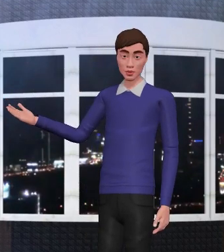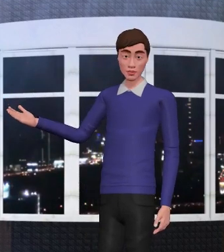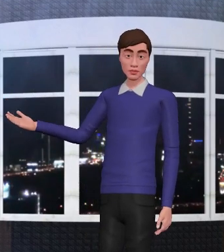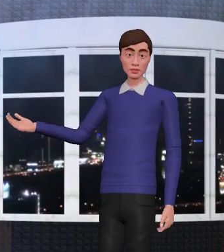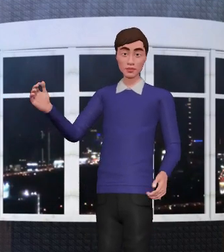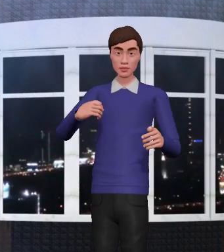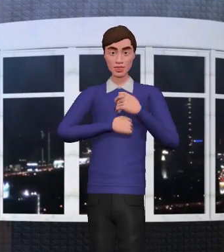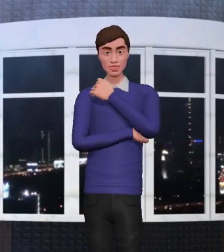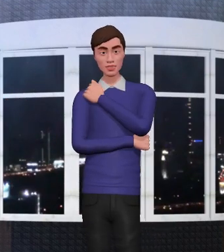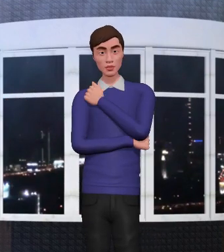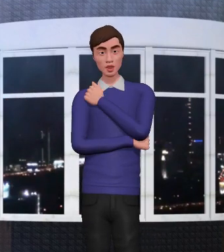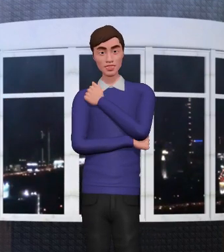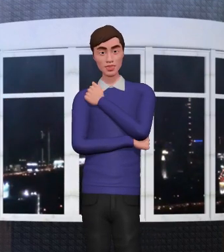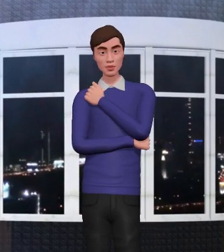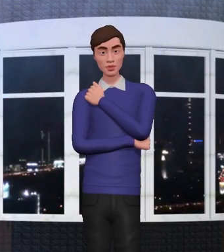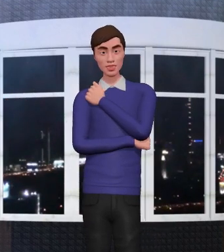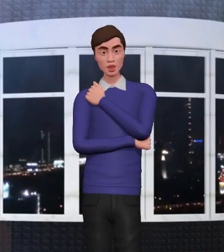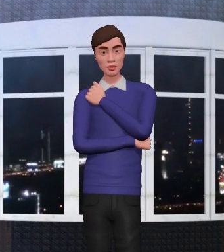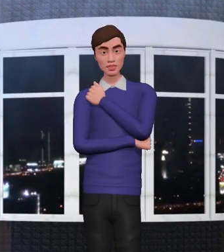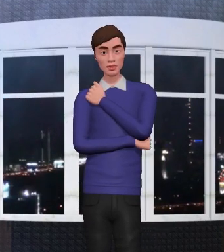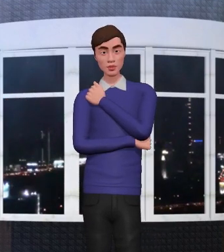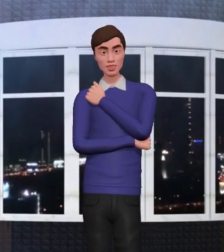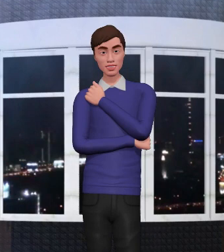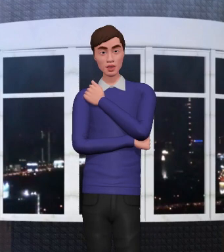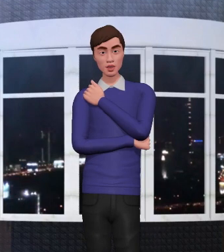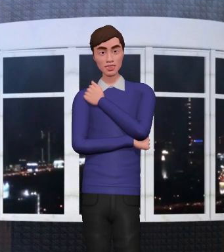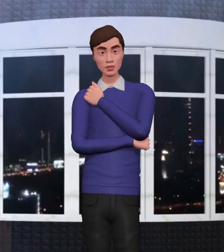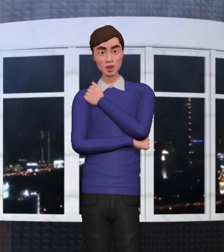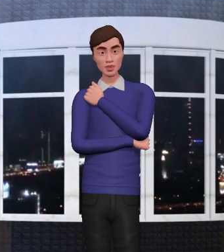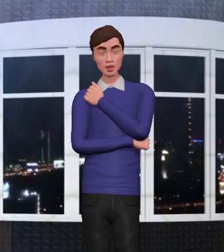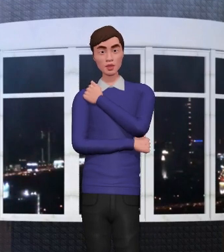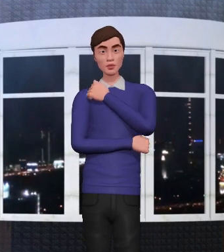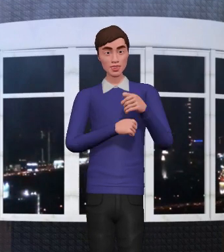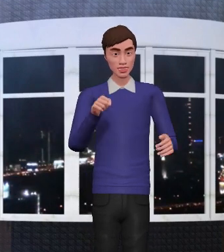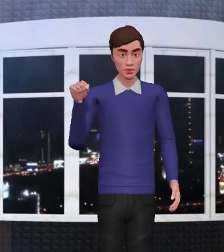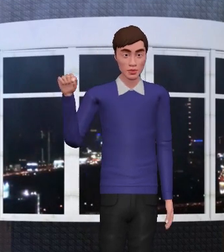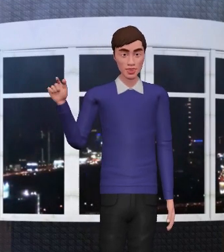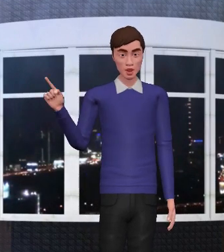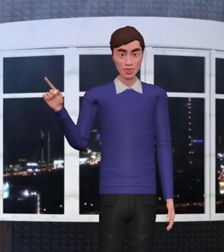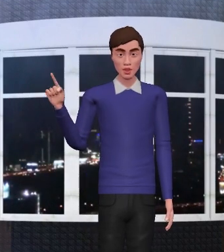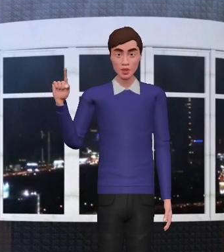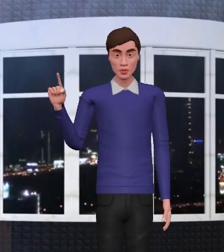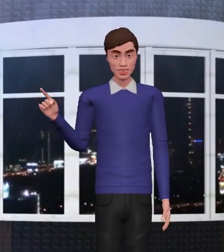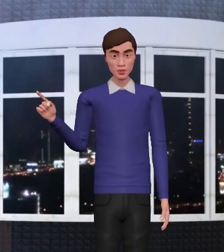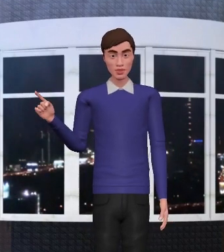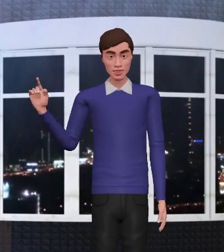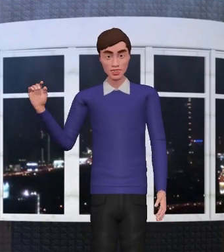в прямом эфире центрального телевидения он выступил с прощальным словом к народу и заявил о своем уходе с поста